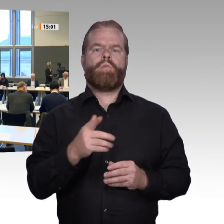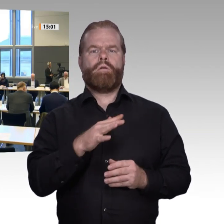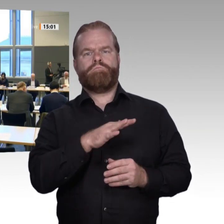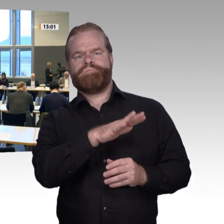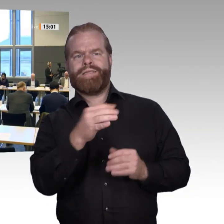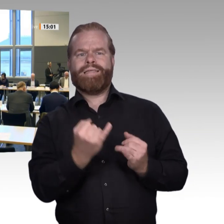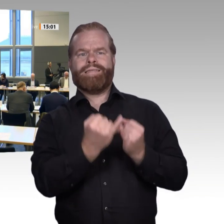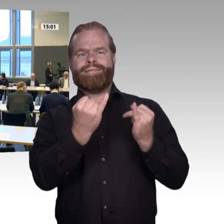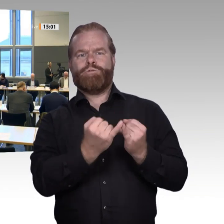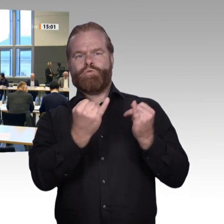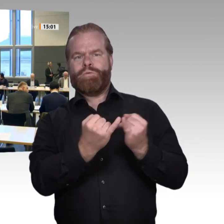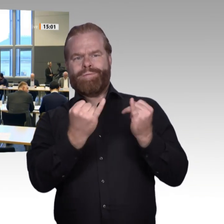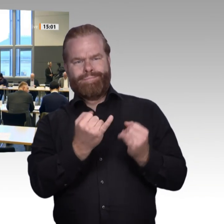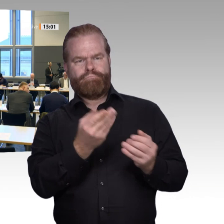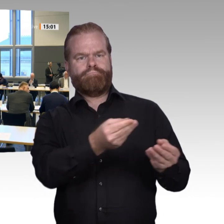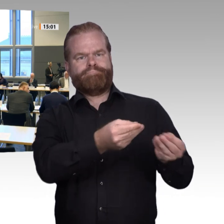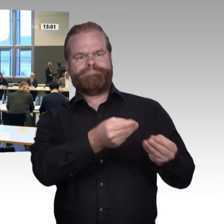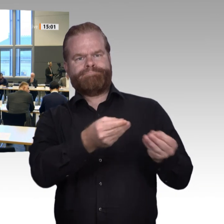Ausschussdrucksache